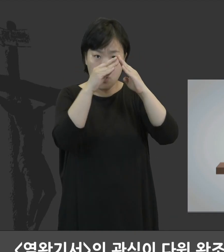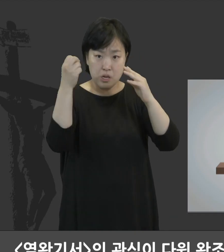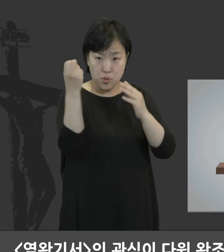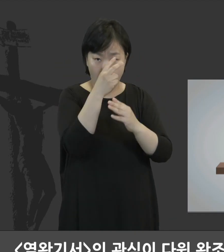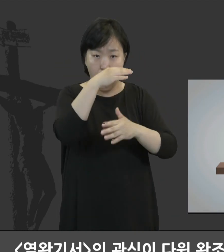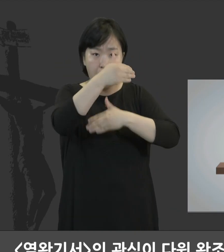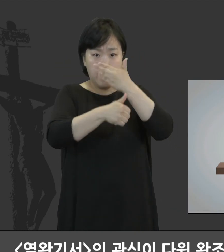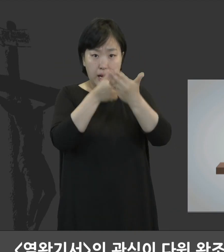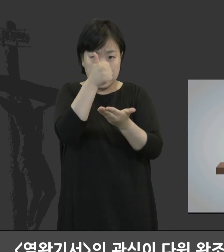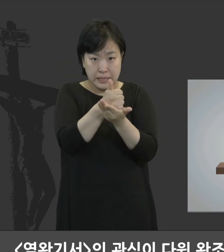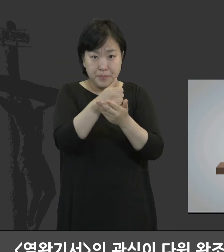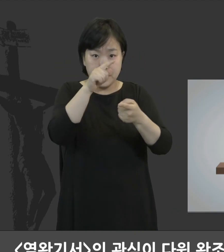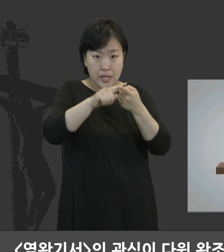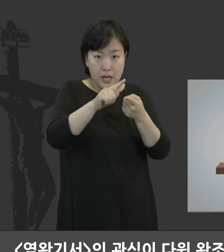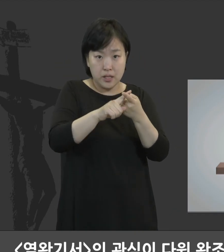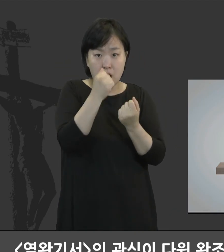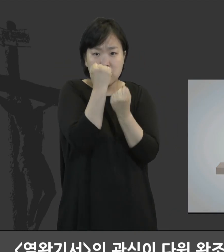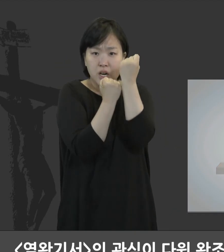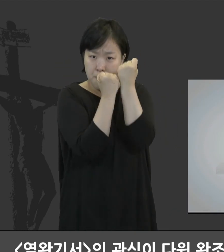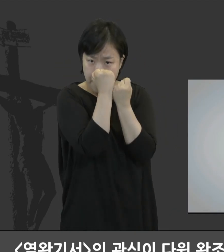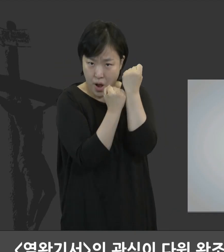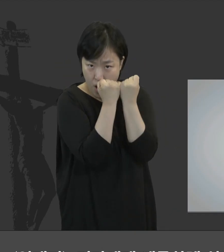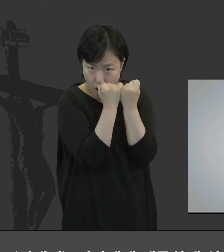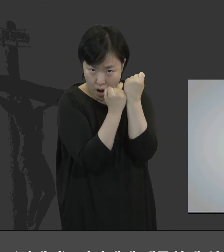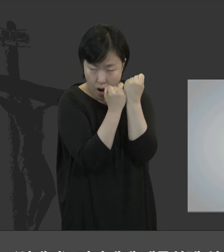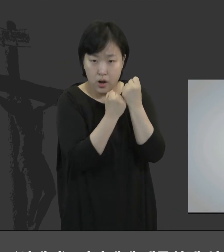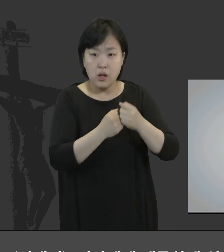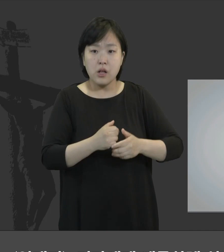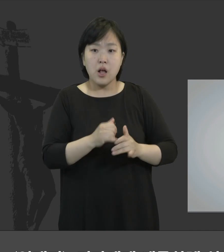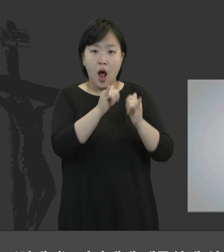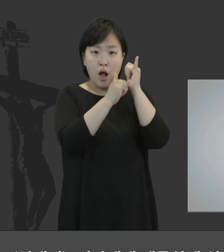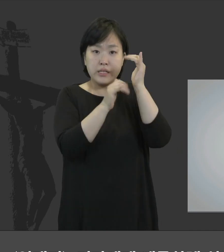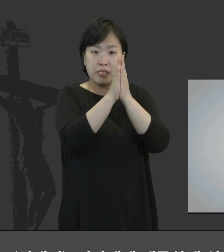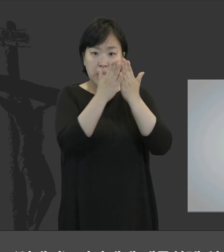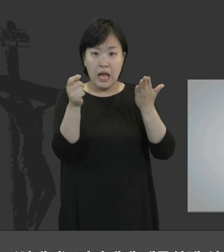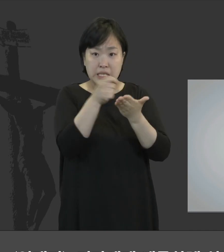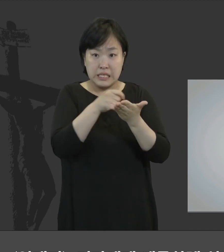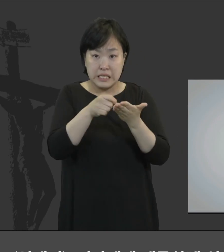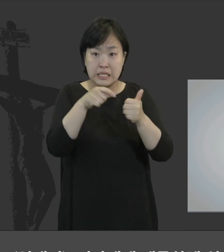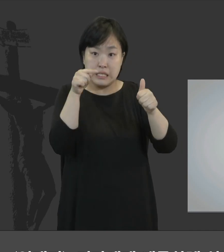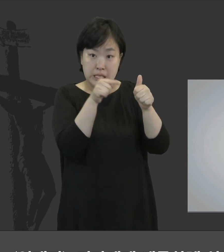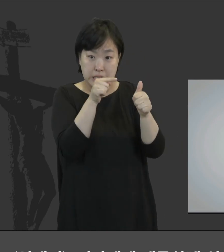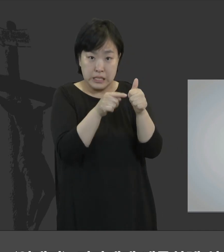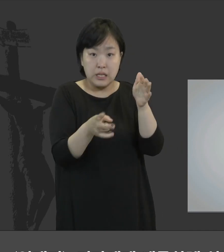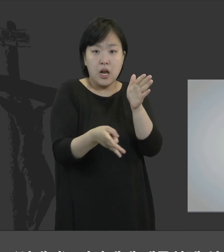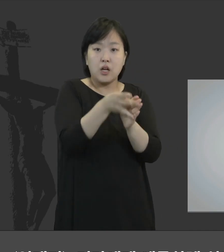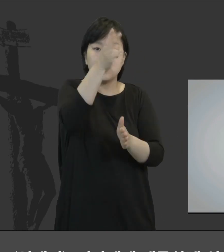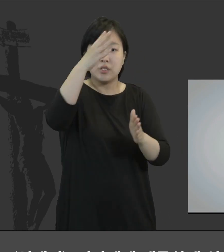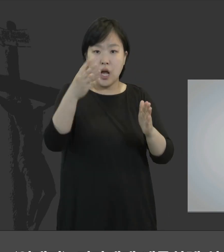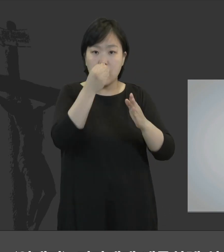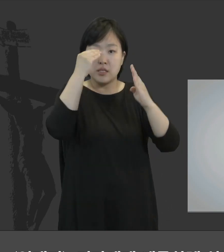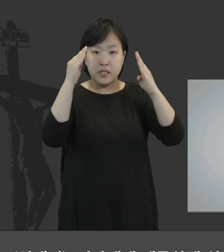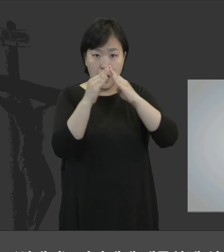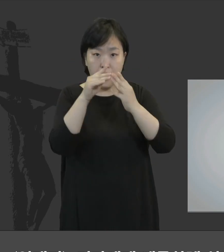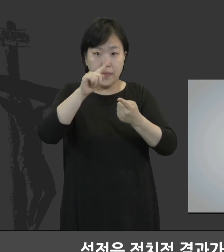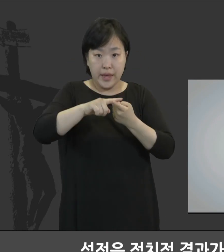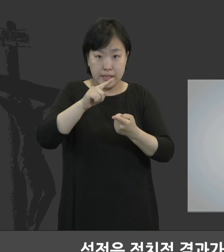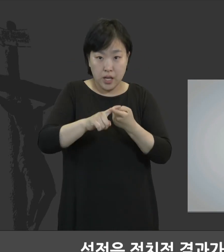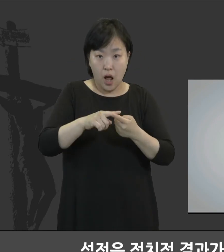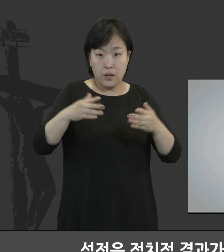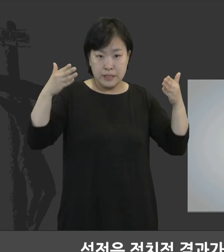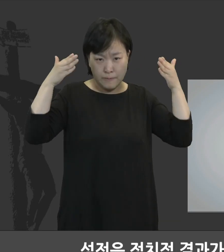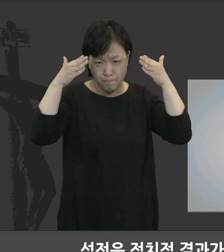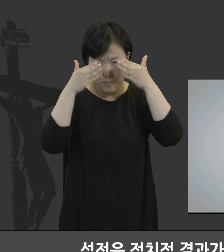신실하신 하나님의 은혜에 있습니다. 역대기 저자에게 예루살렘 성전은 특별했습니다.